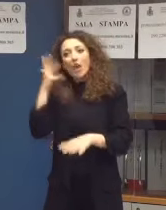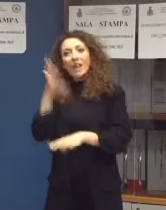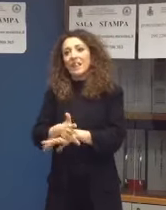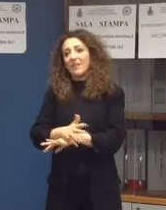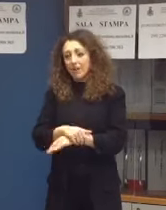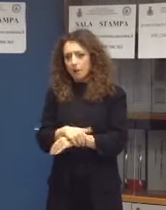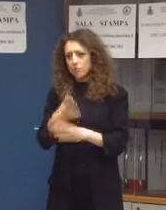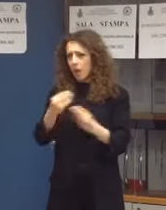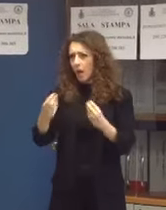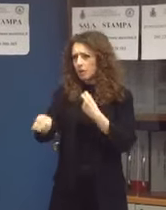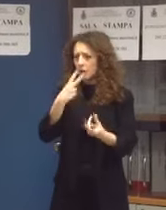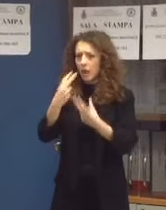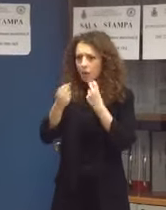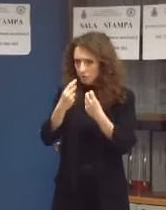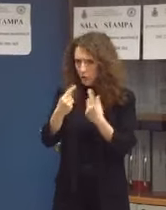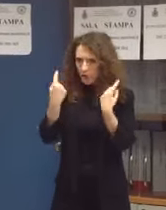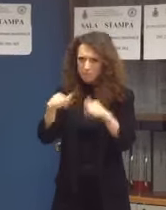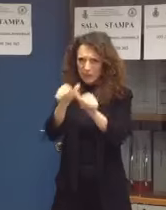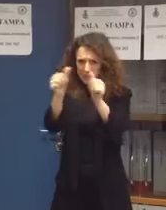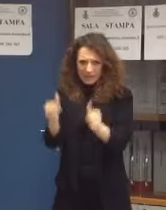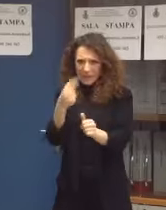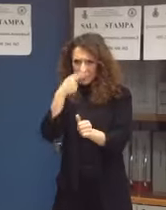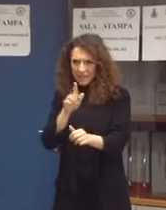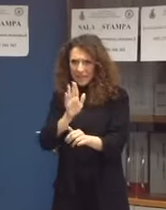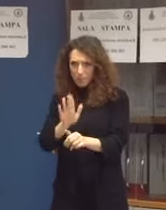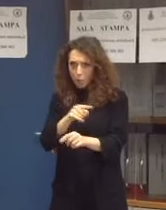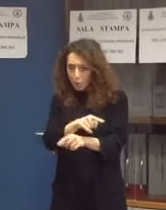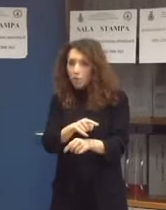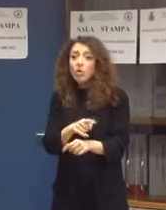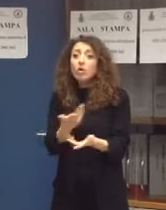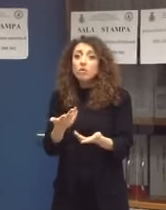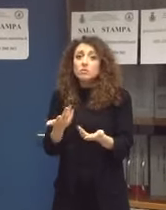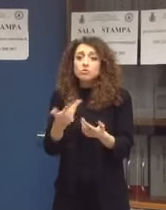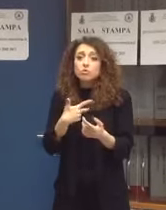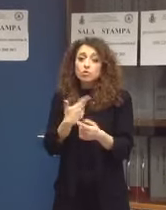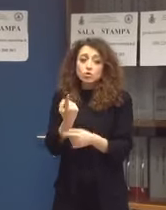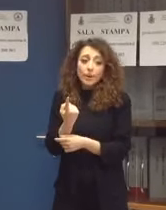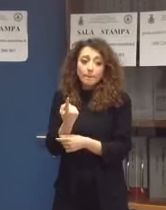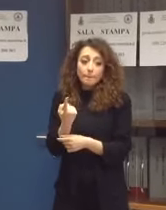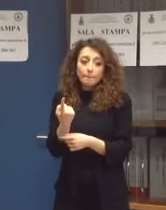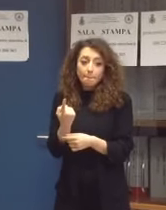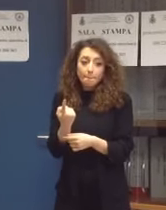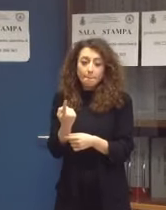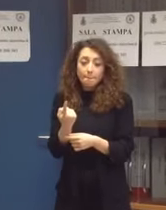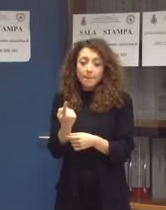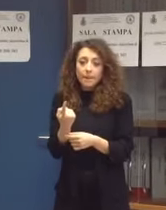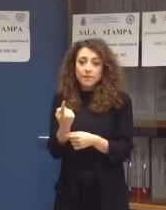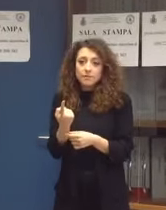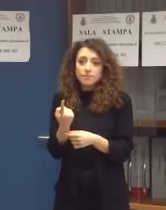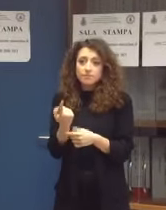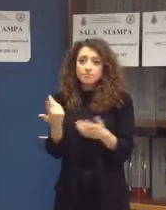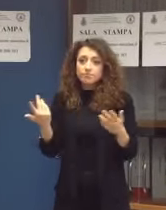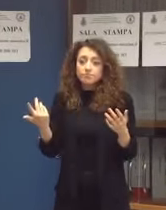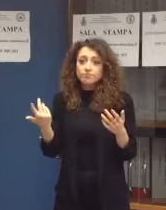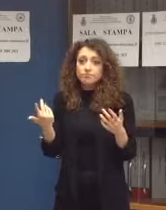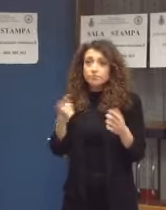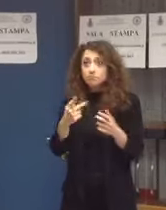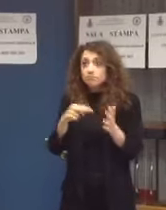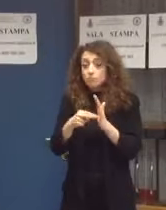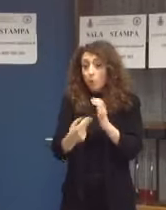tante segnalazioni del genere, perché c'è una naturalmente asseverazione che deve